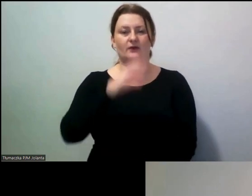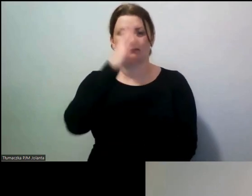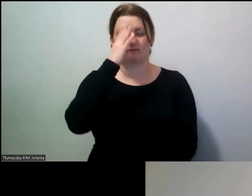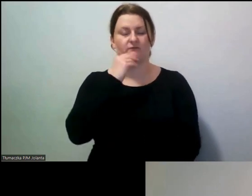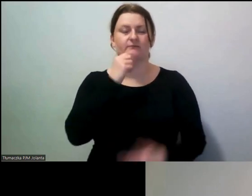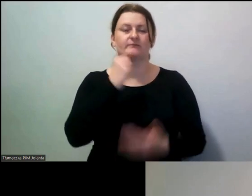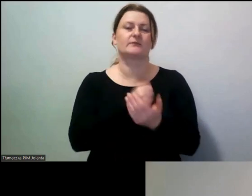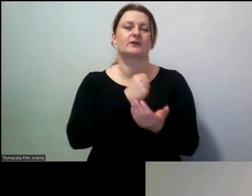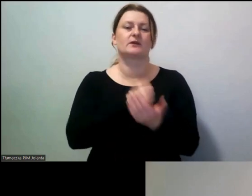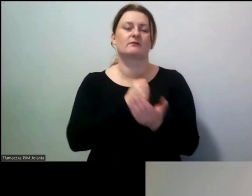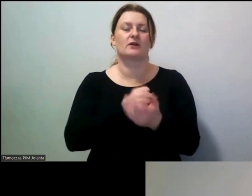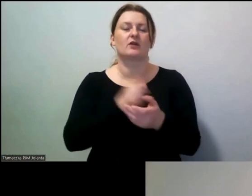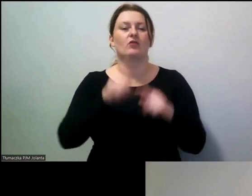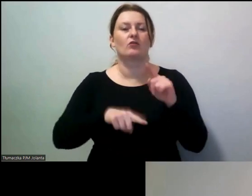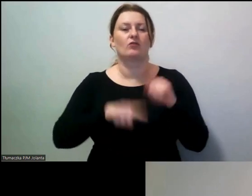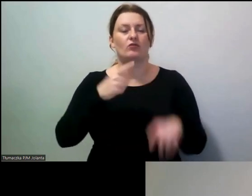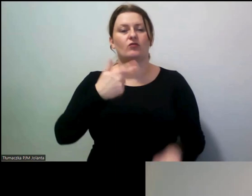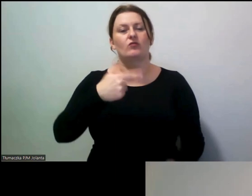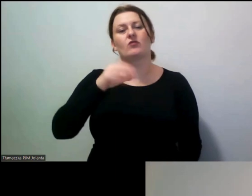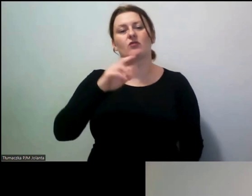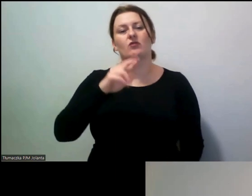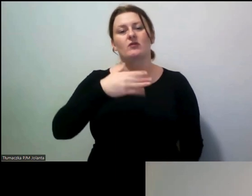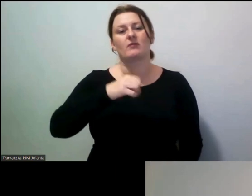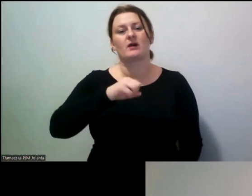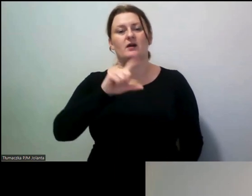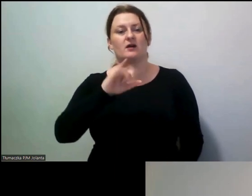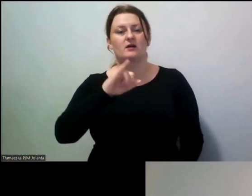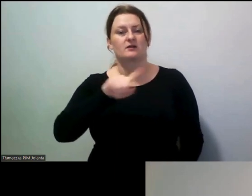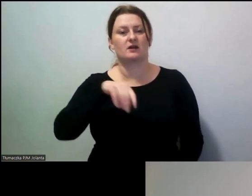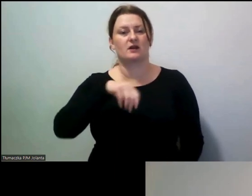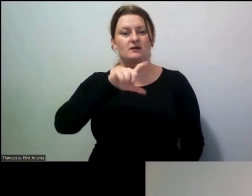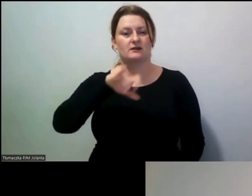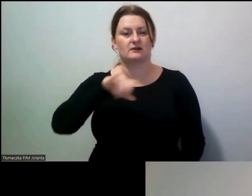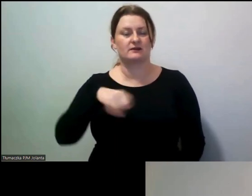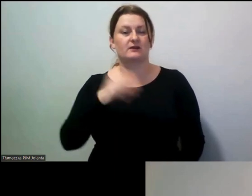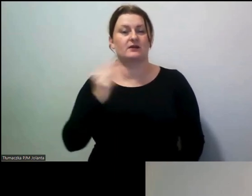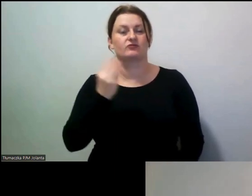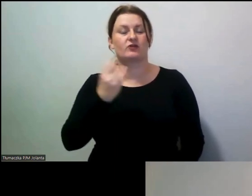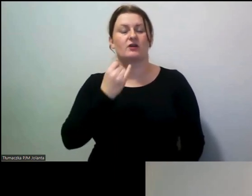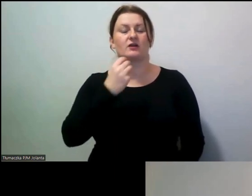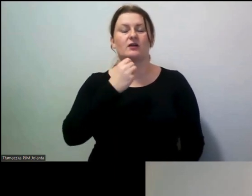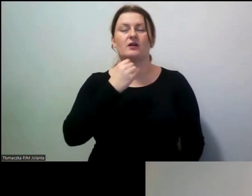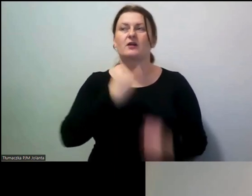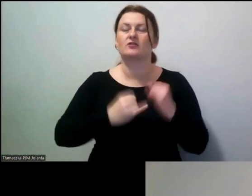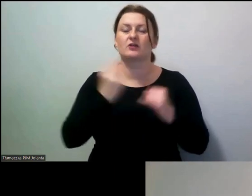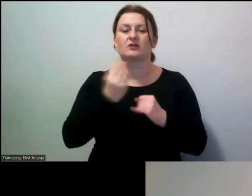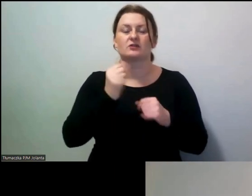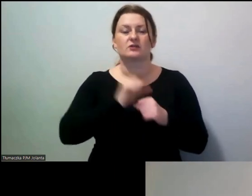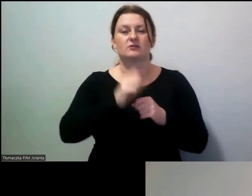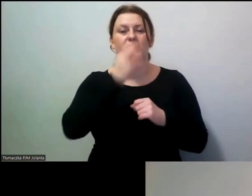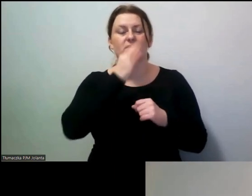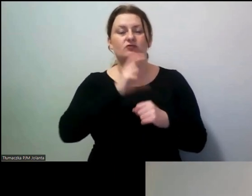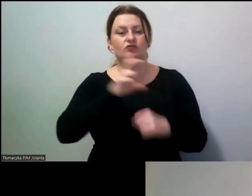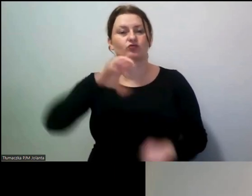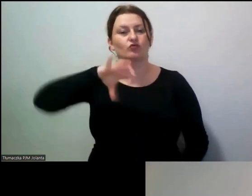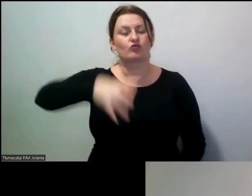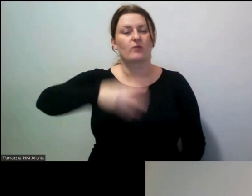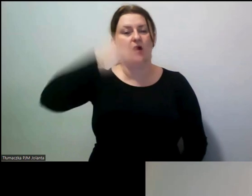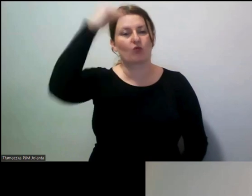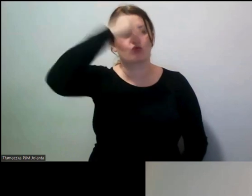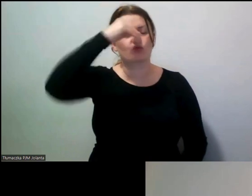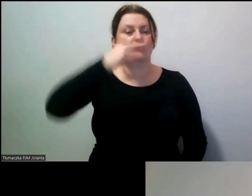kwestia normalizacji. Gdyby pojawiło się jeszcze pytanie o to, czy grupa uczniów niesłyszących była